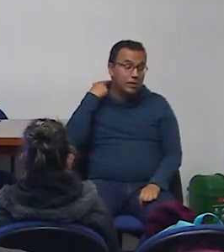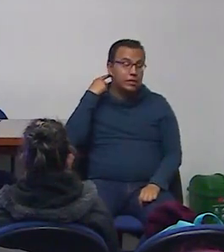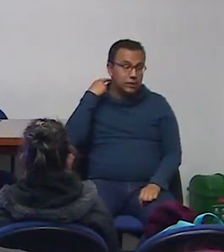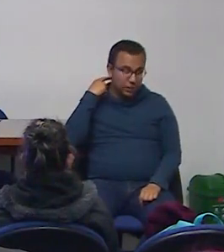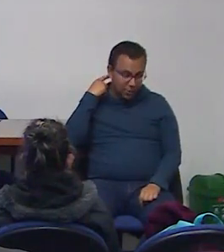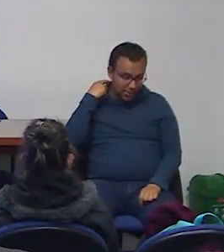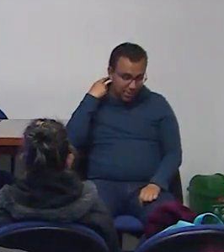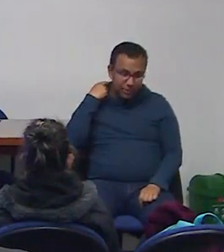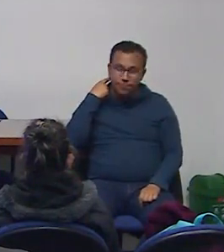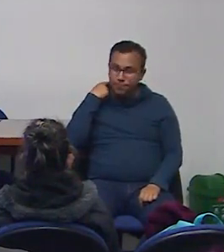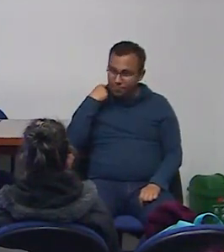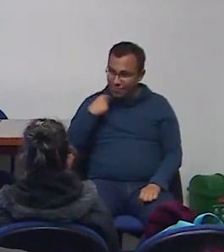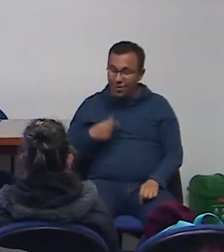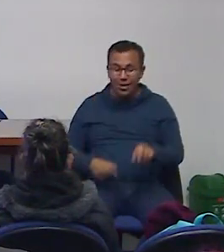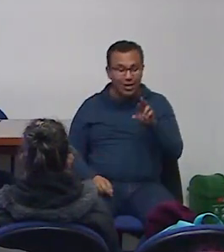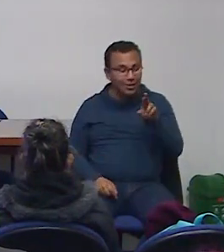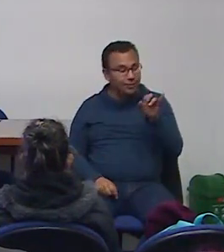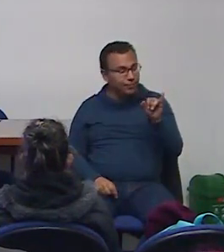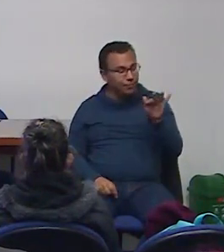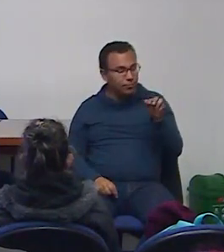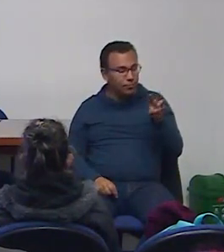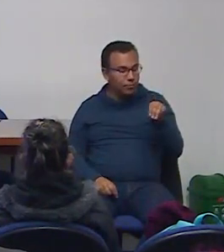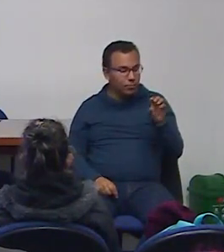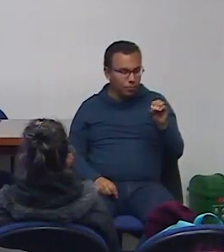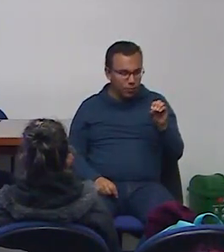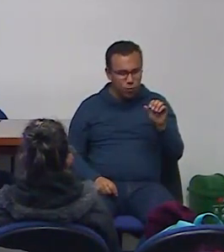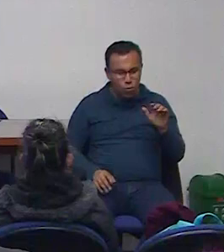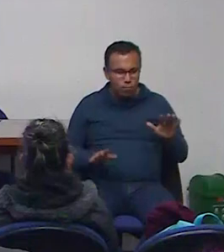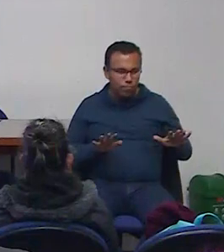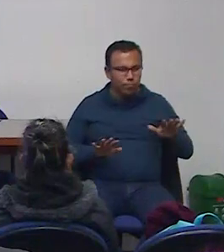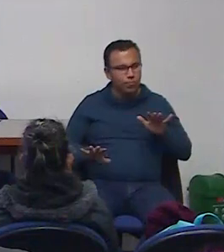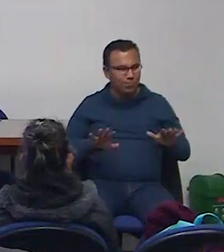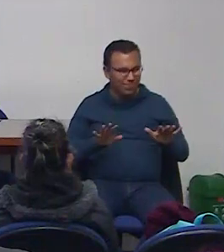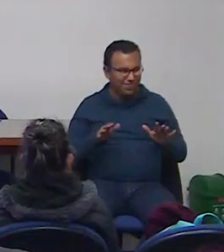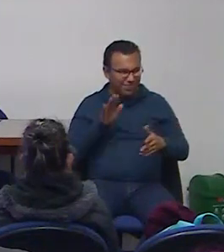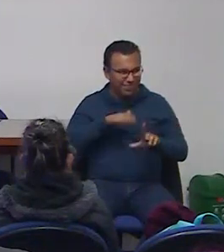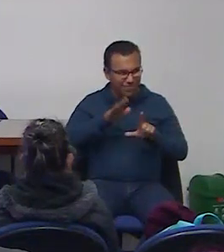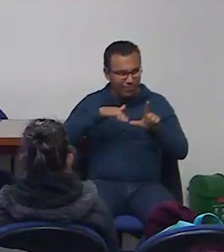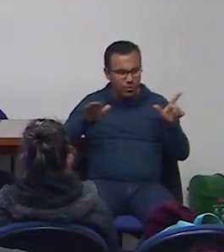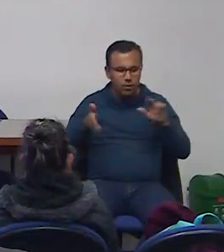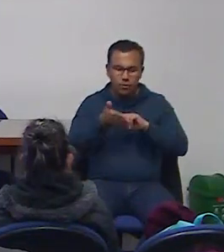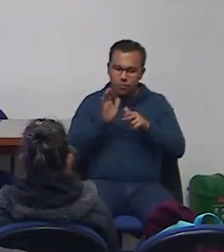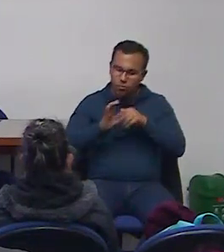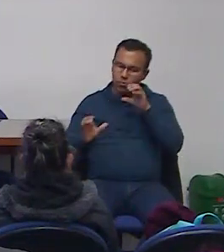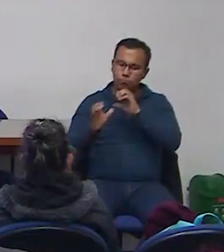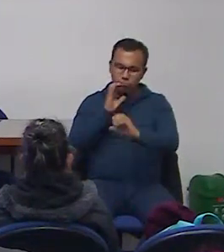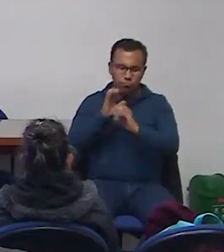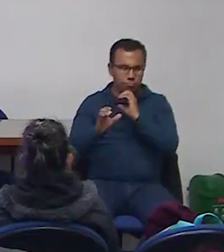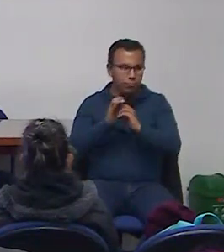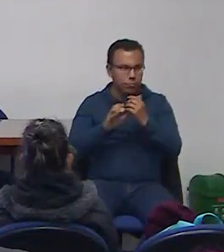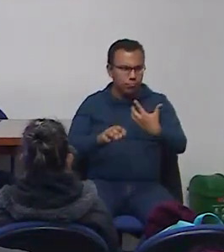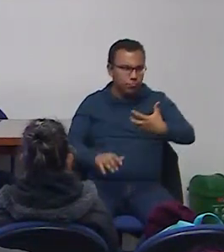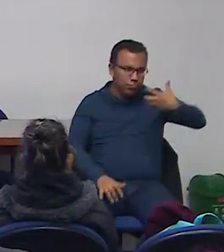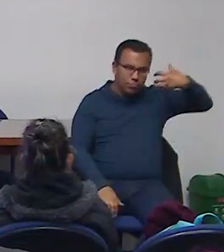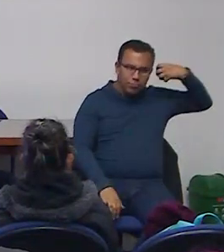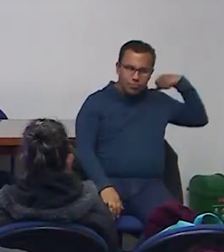sí lo somos porque el tema del Ritmo ustedes saben que el ritmo está directamente relacionado con la comunicación ancestral Sí con